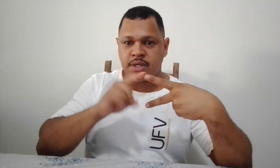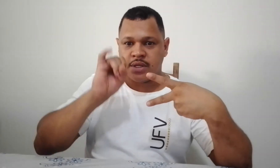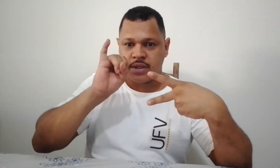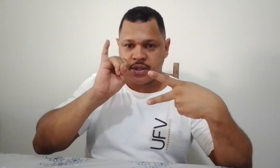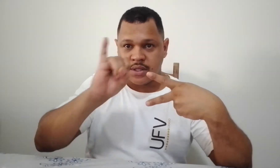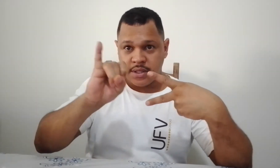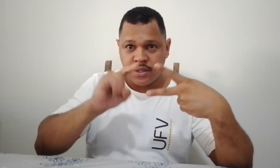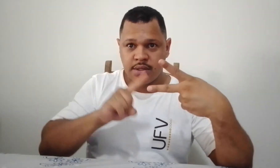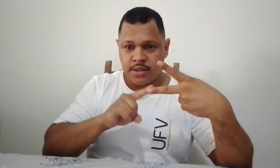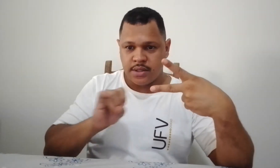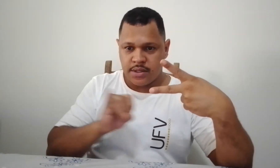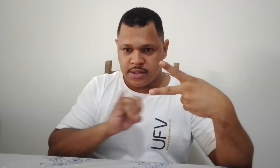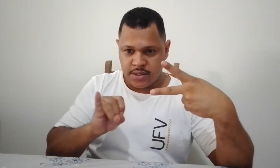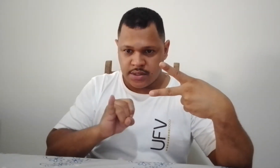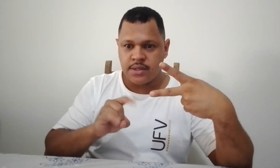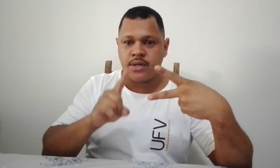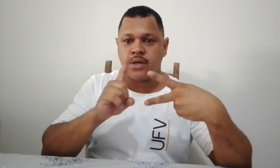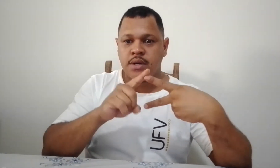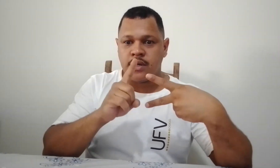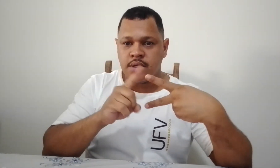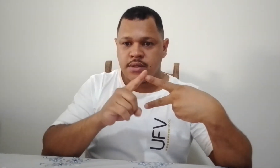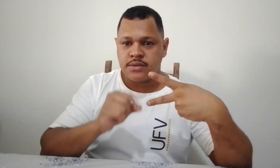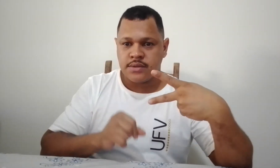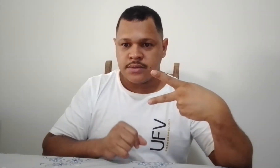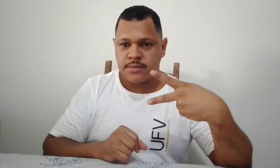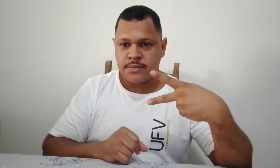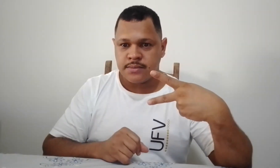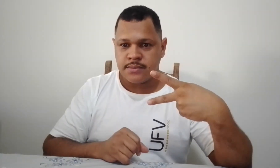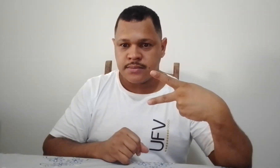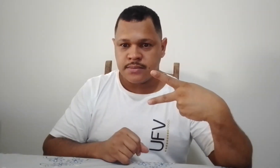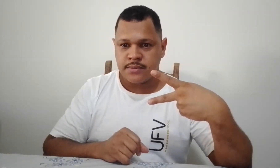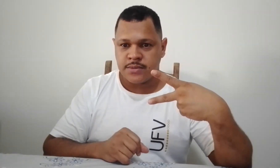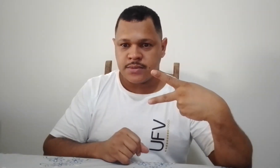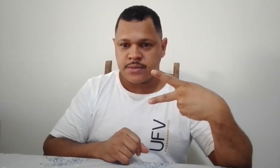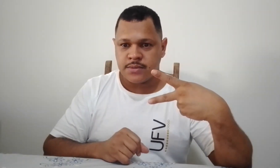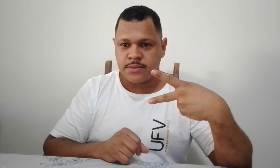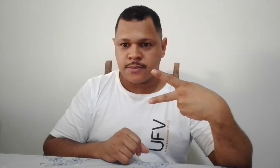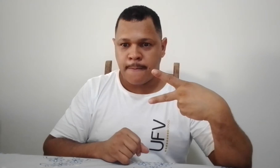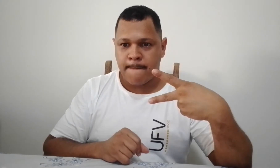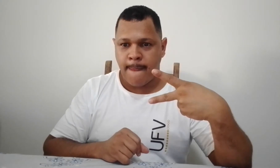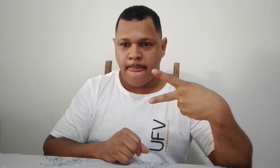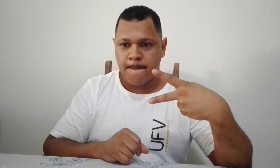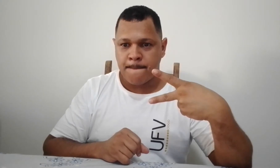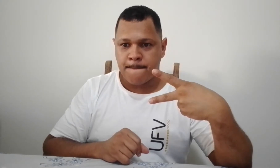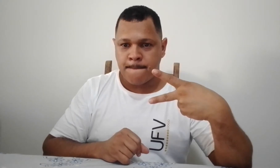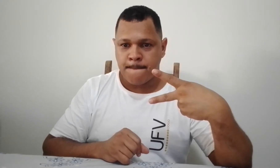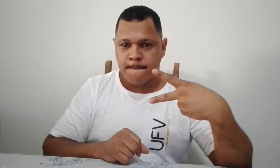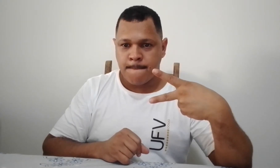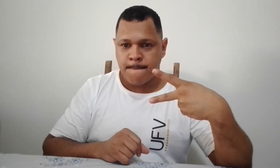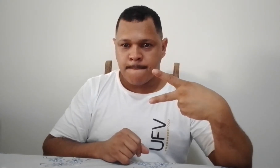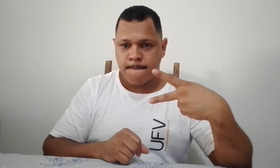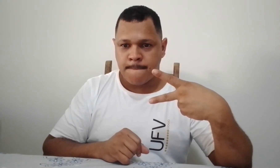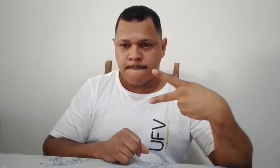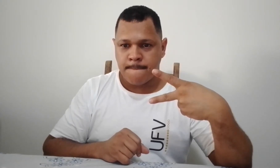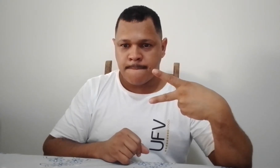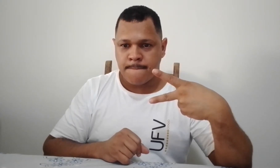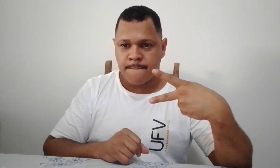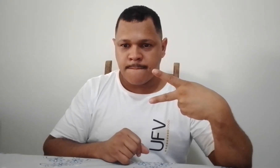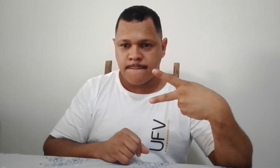a componente paralela à espira. Então, nós temos essas duas componentes e a gente tem que fazer uma consideração. Eu